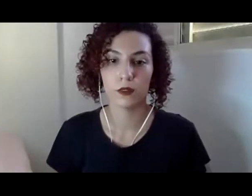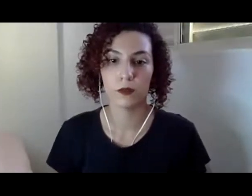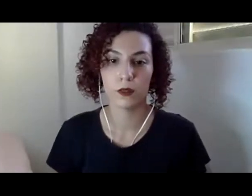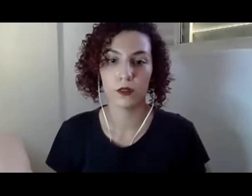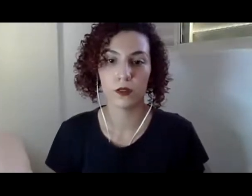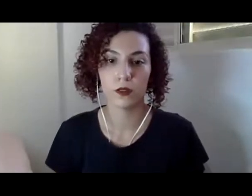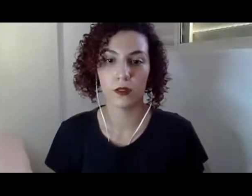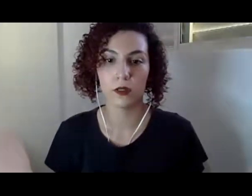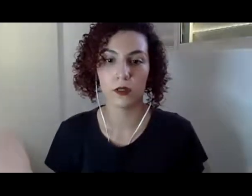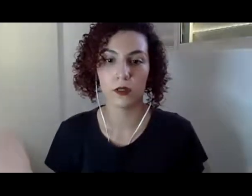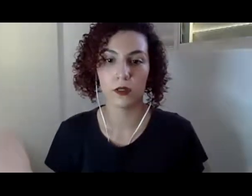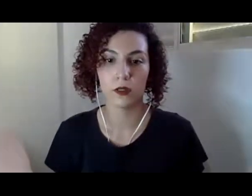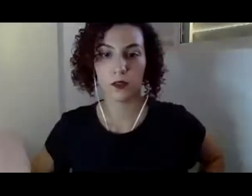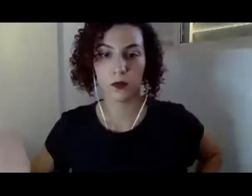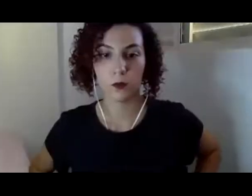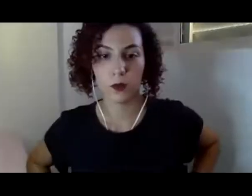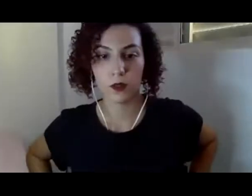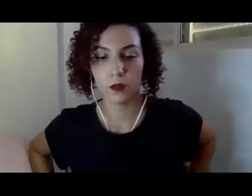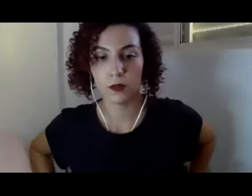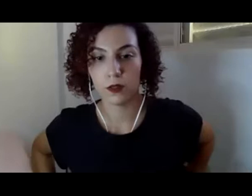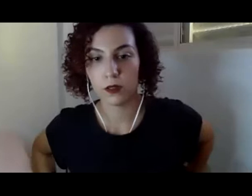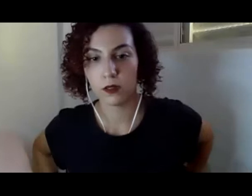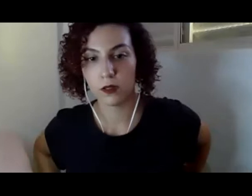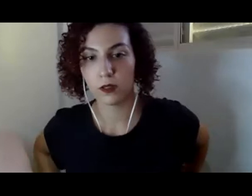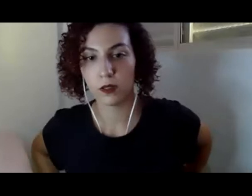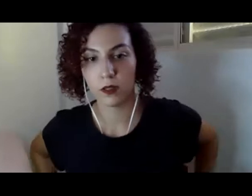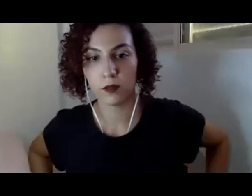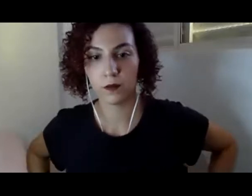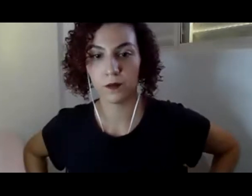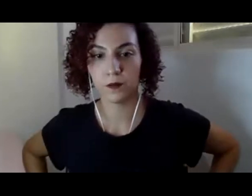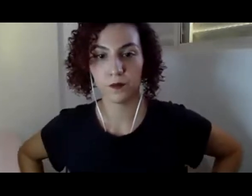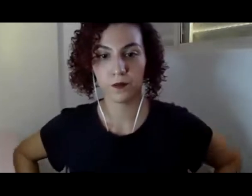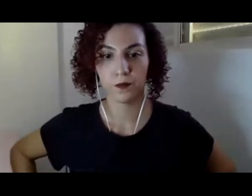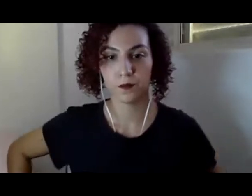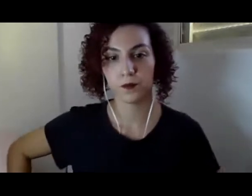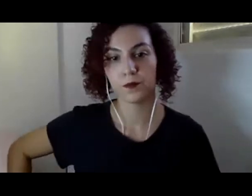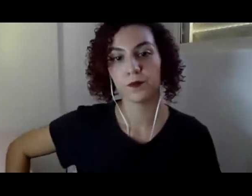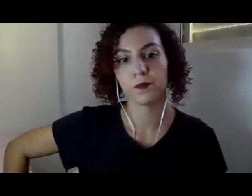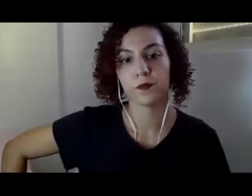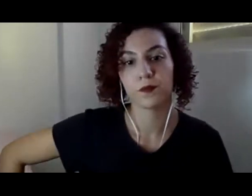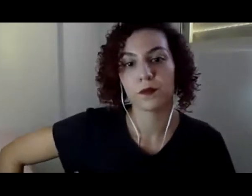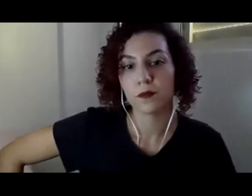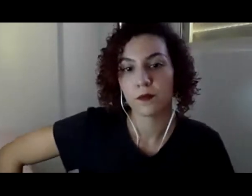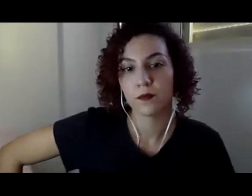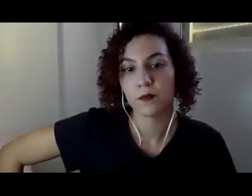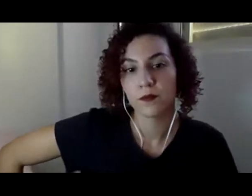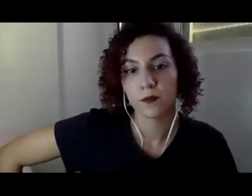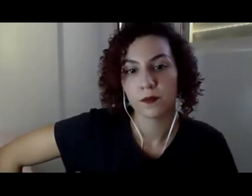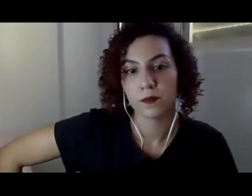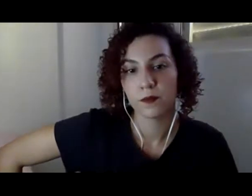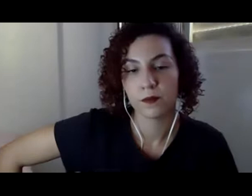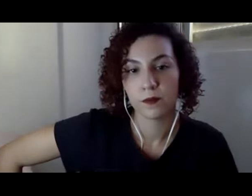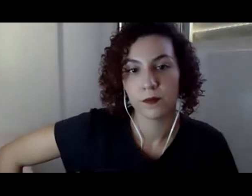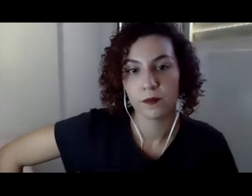E o sol a girar sob o azul deste céu nos mantém